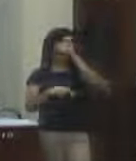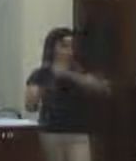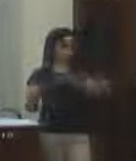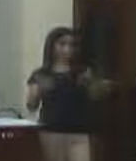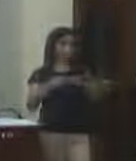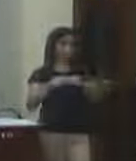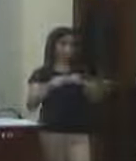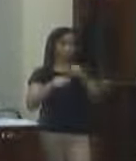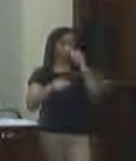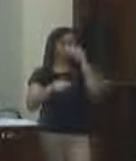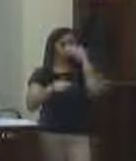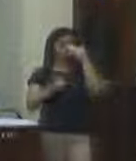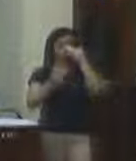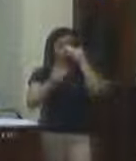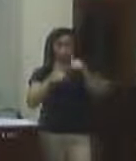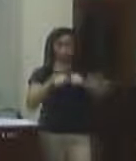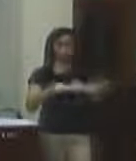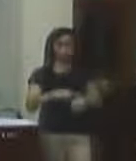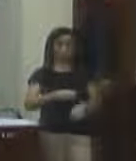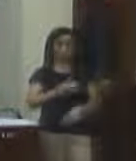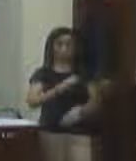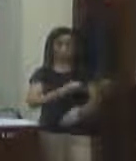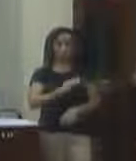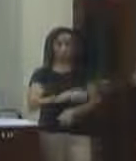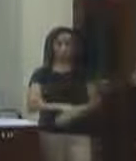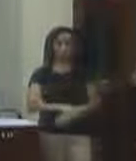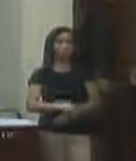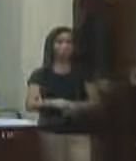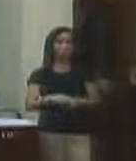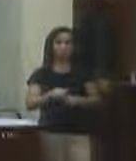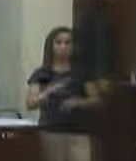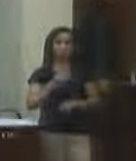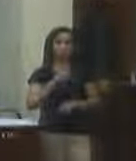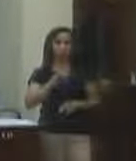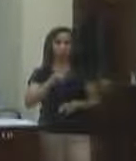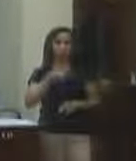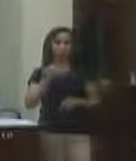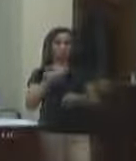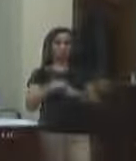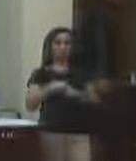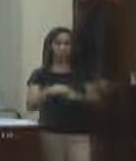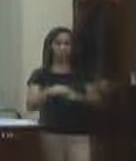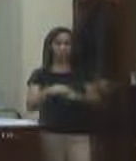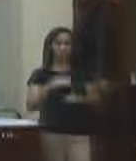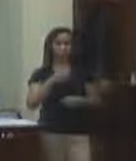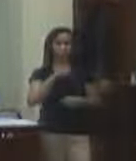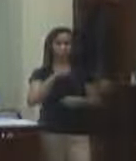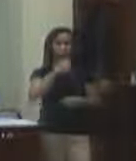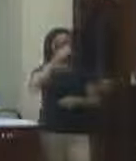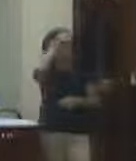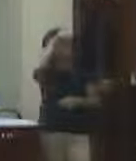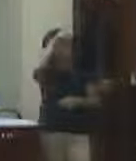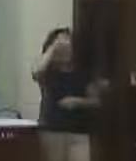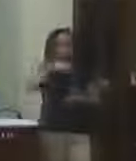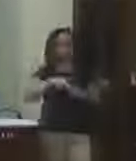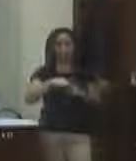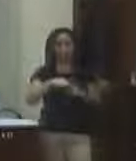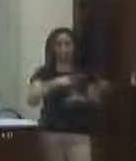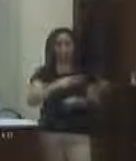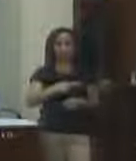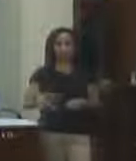convocar e não estar presente. Então, Vitinho, nobre Vitinho, e o